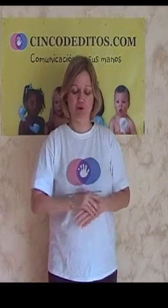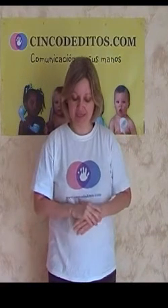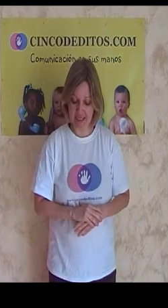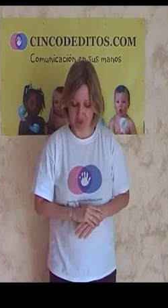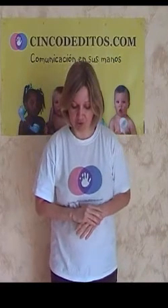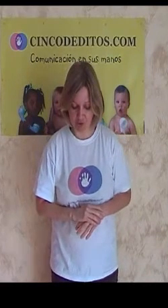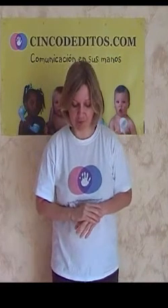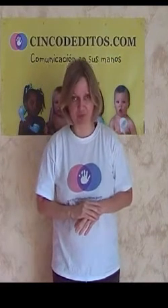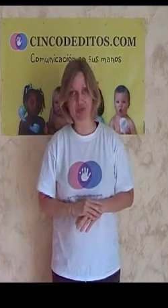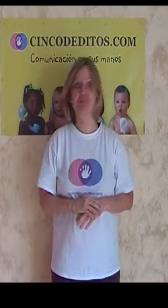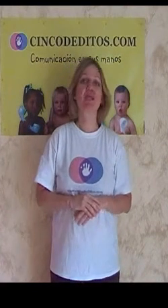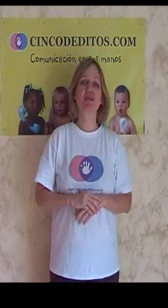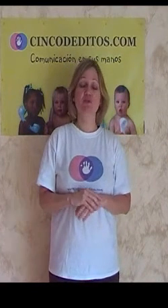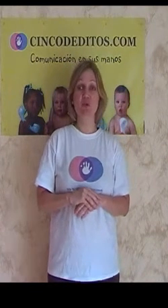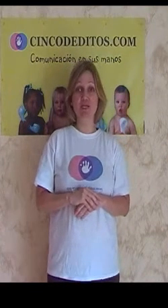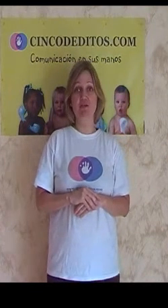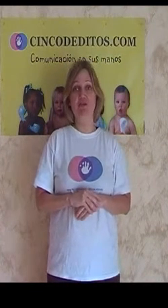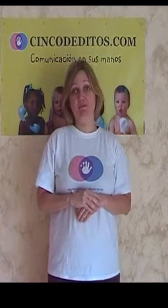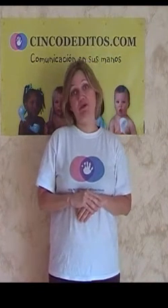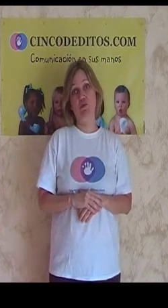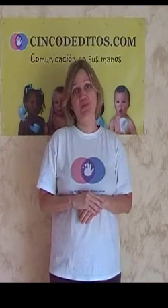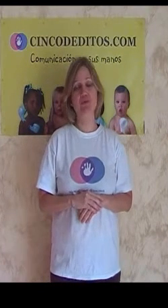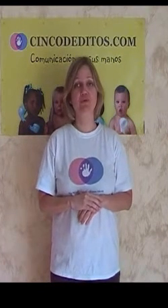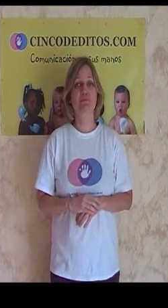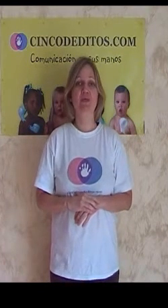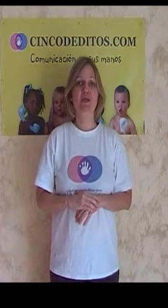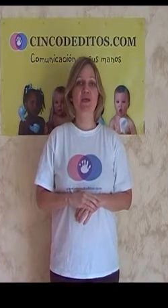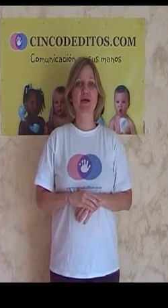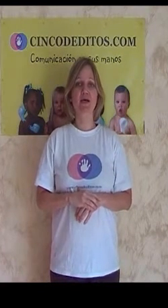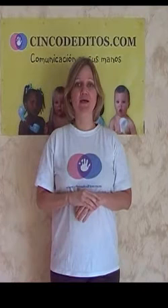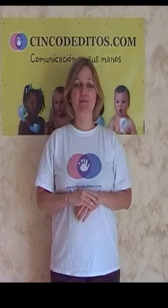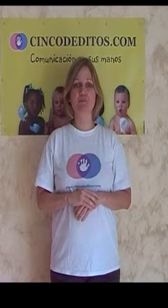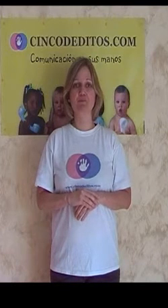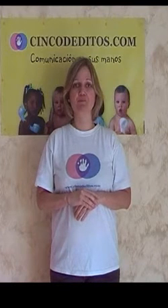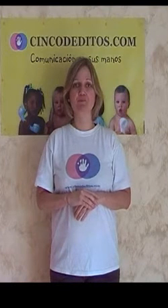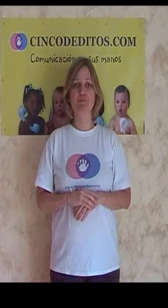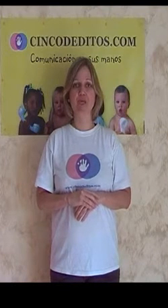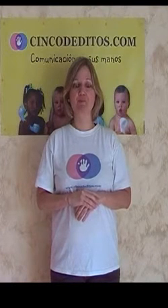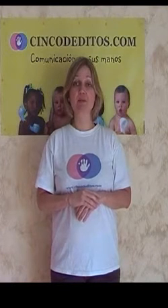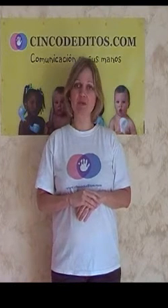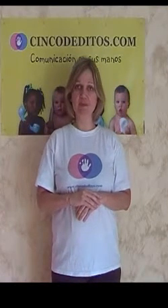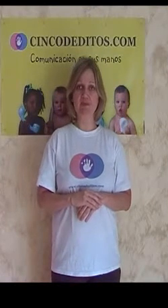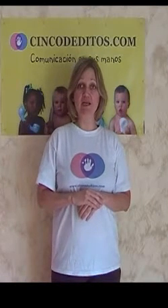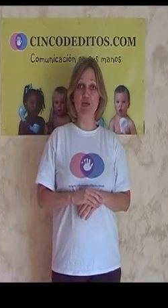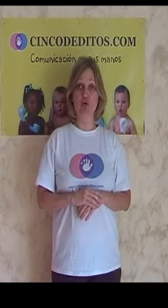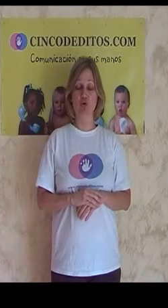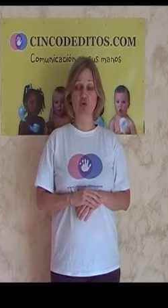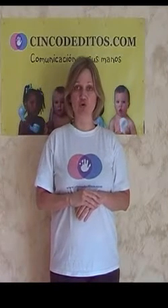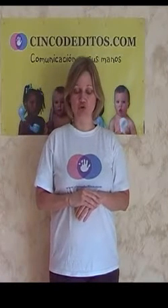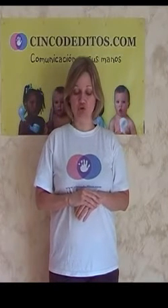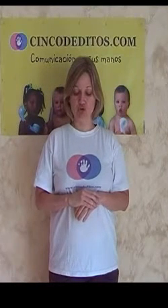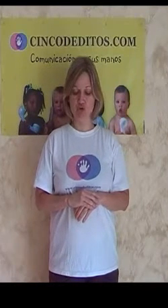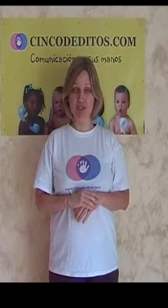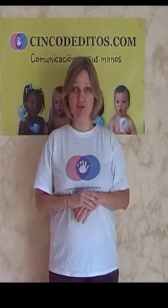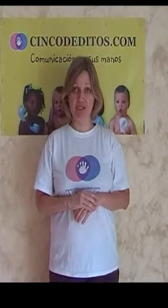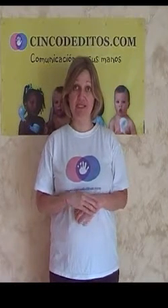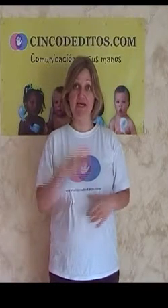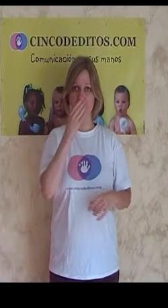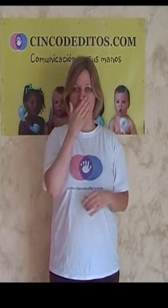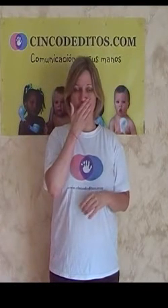mejor sí, a lo mejor no. Bueno, esto es un clásico de mi juventud. Vamos a aprender los signos de esta canción.